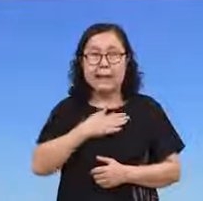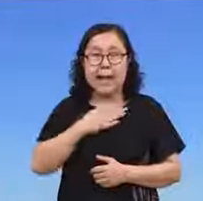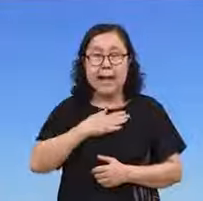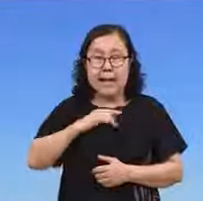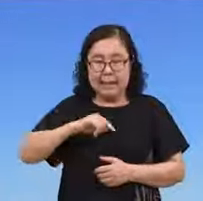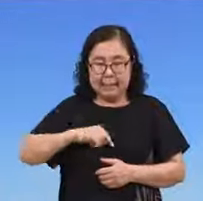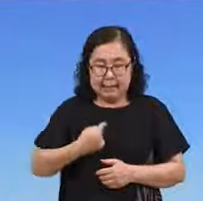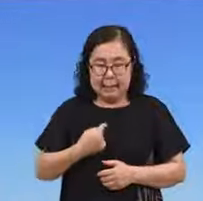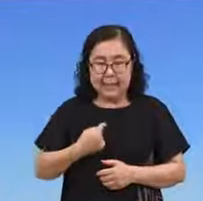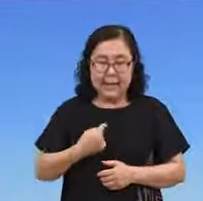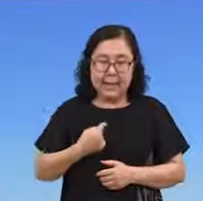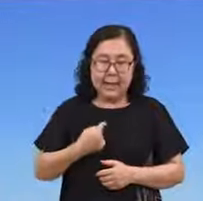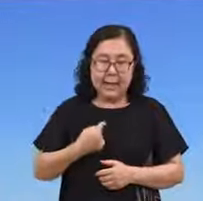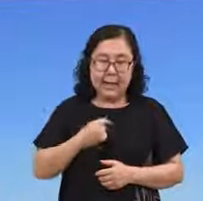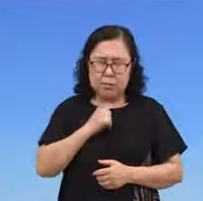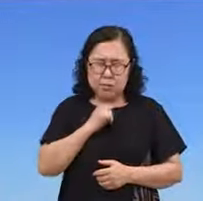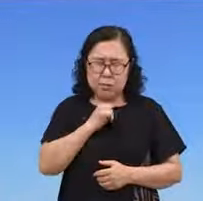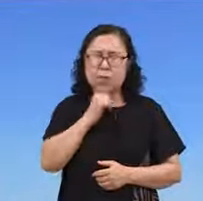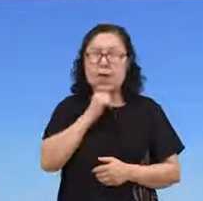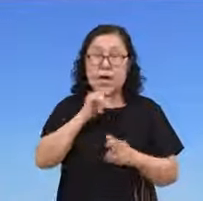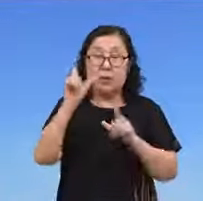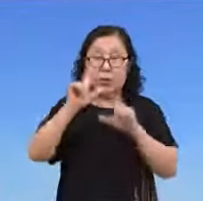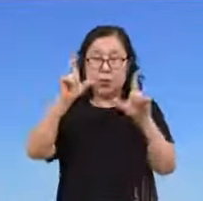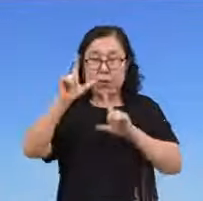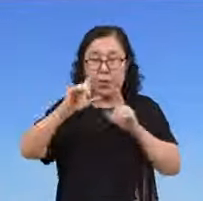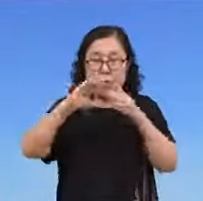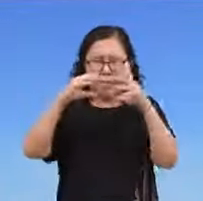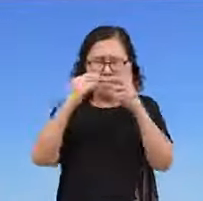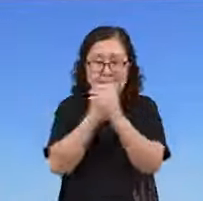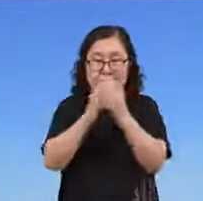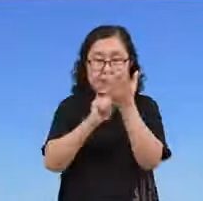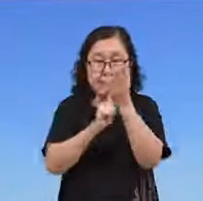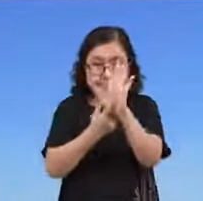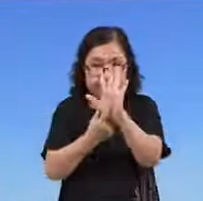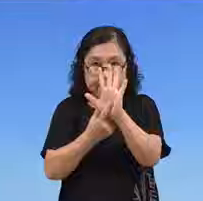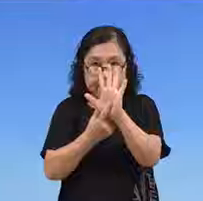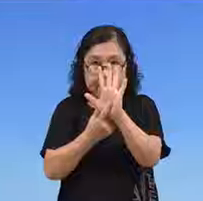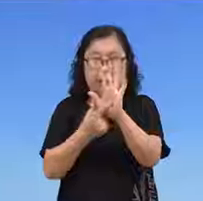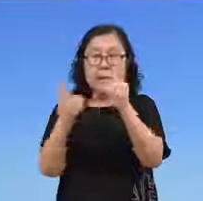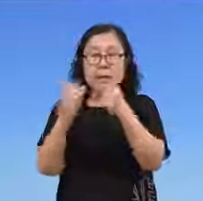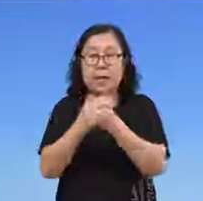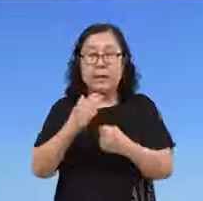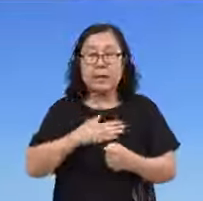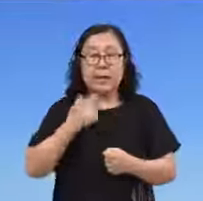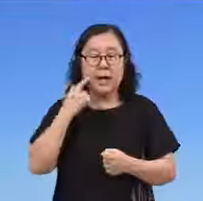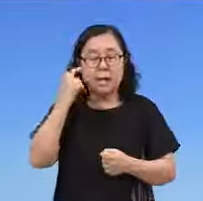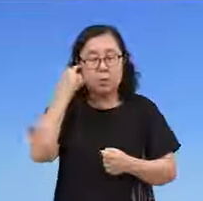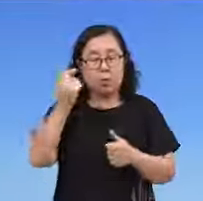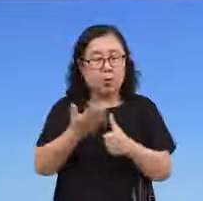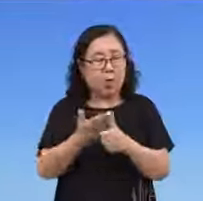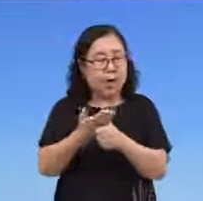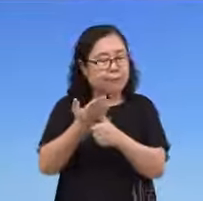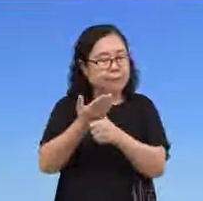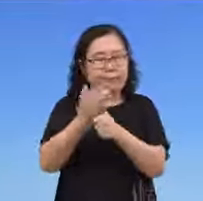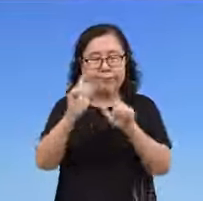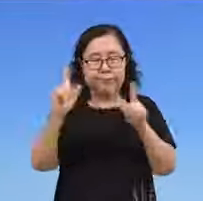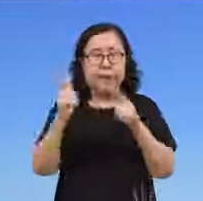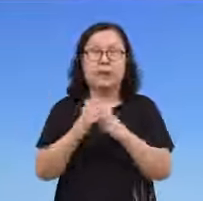철저하게 이 초라한 내 실체가 다 드러남으로 말미암아 내가 목회할 수 있는 게